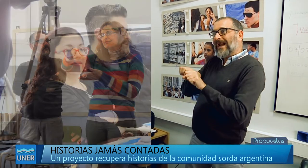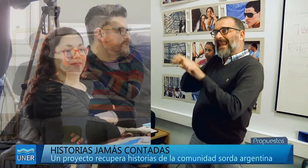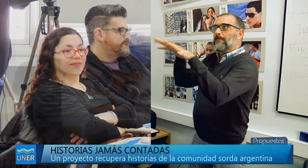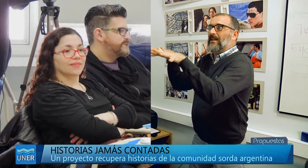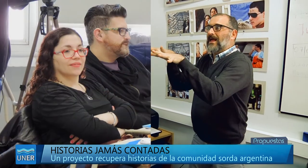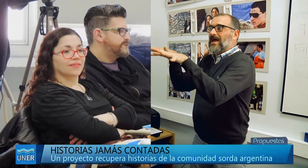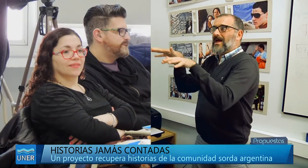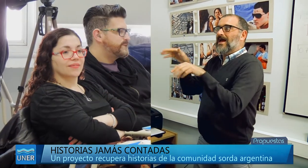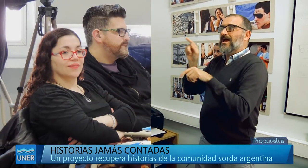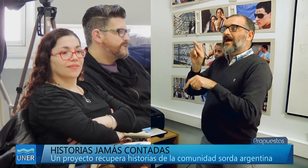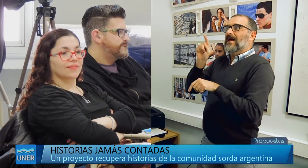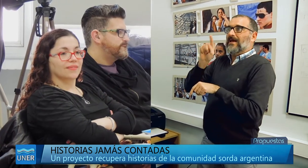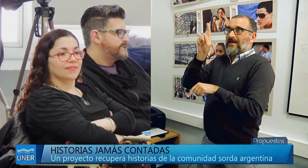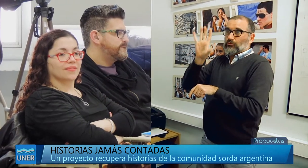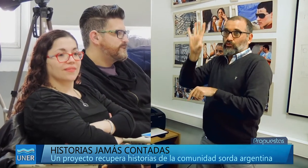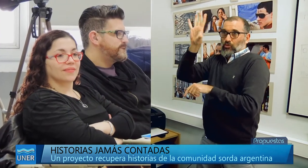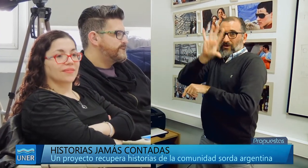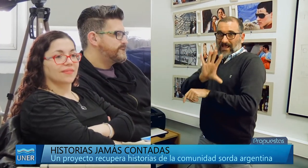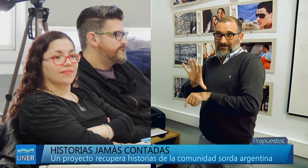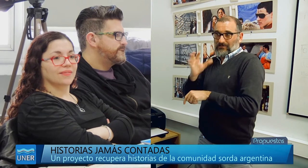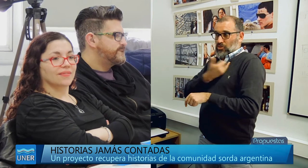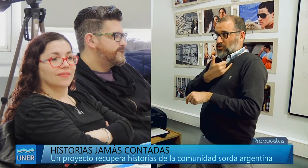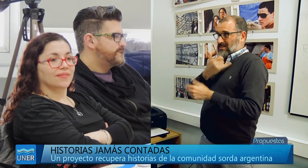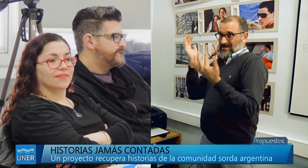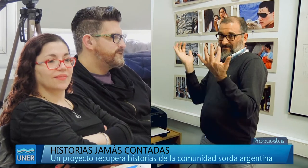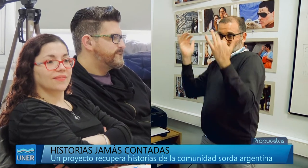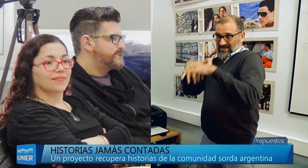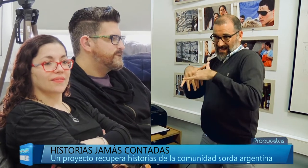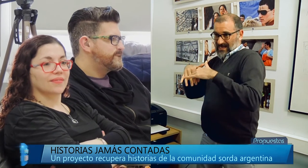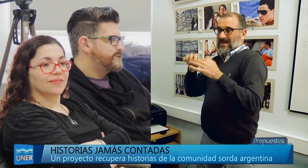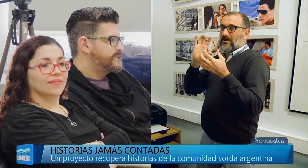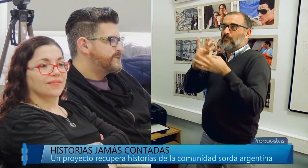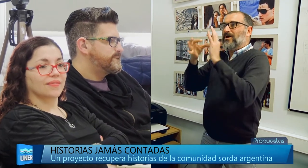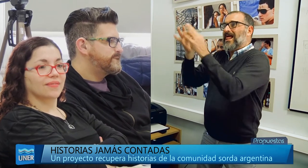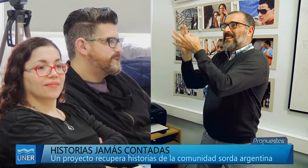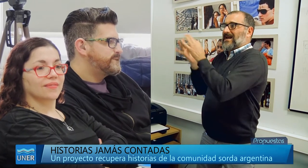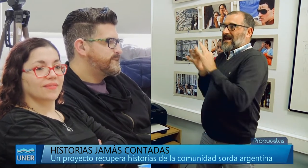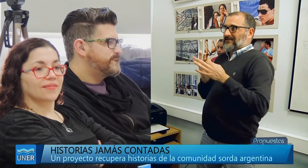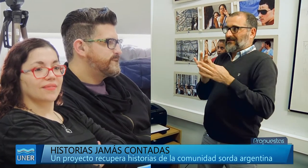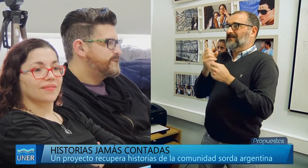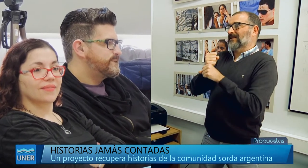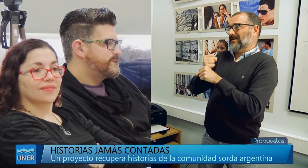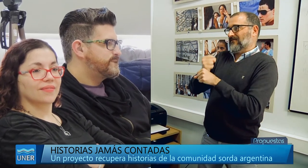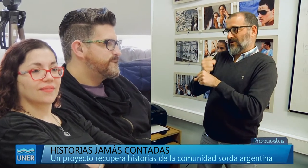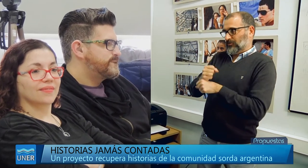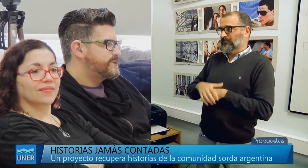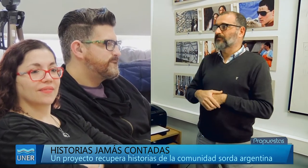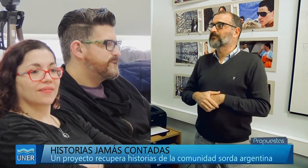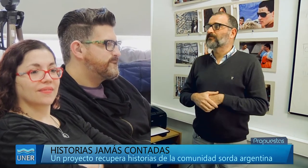tener un espacio en cada uno de sus lugares y poder hacer las entrevistas de manera, rigurosa.